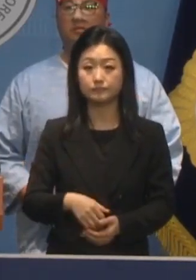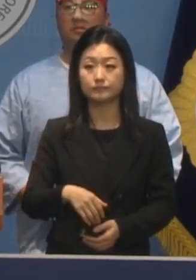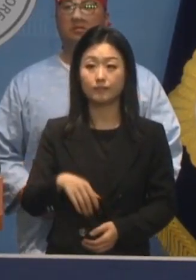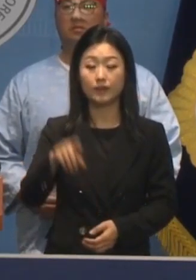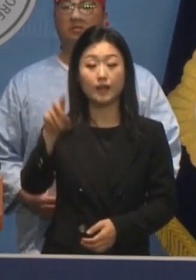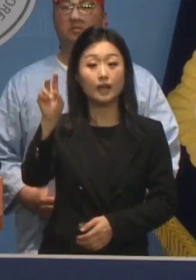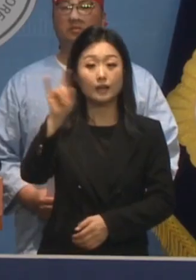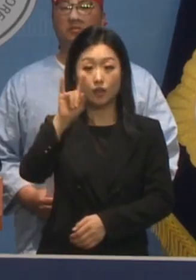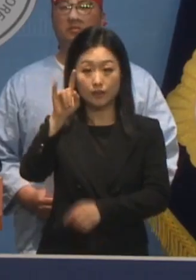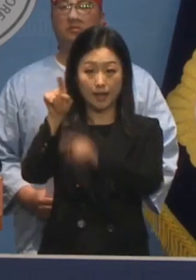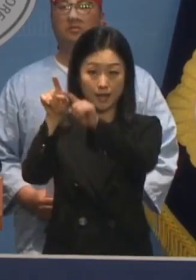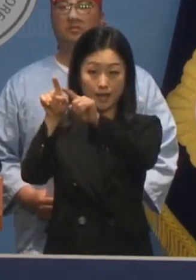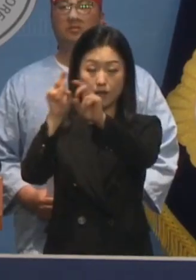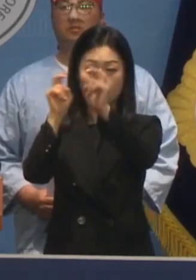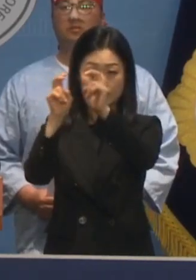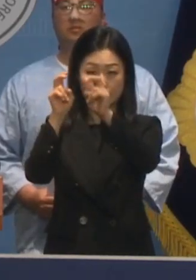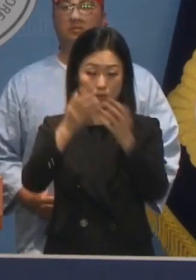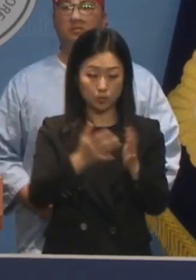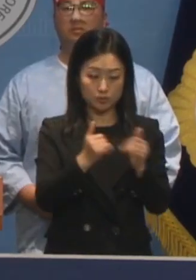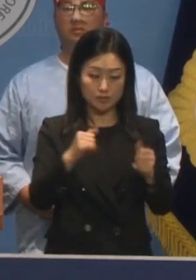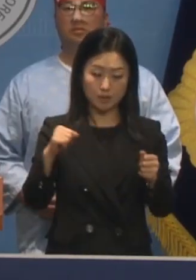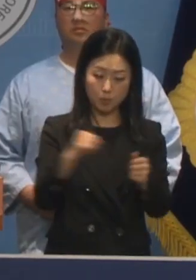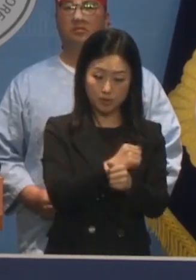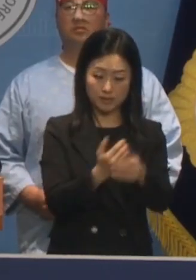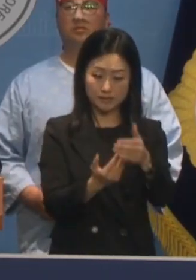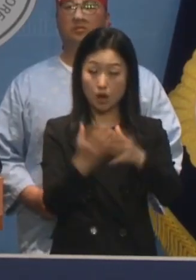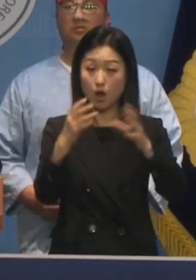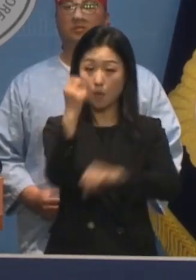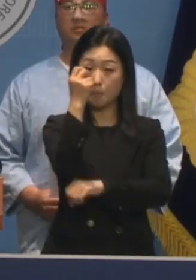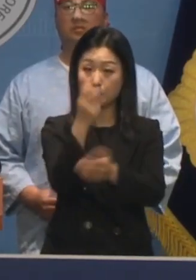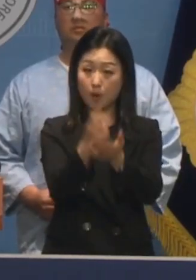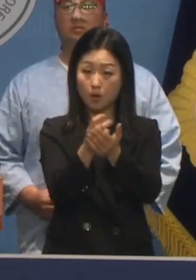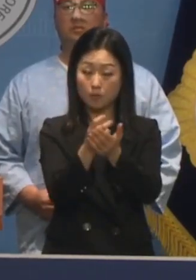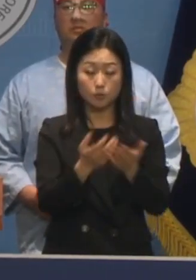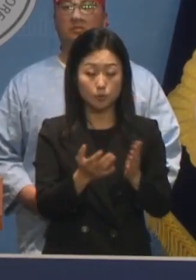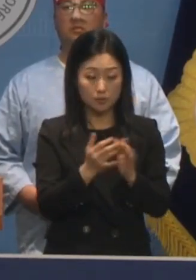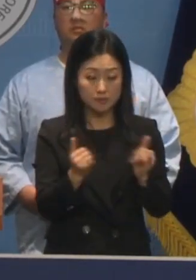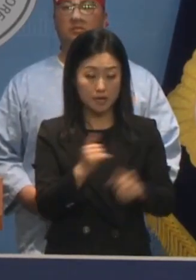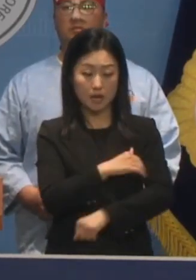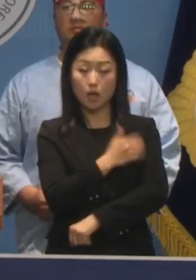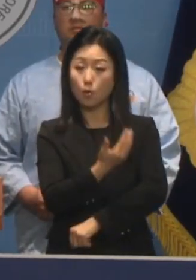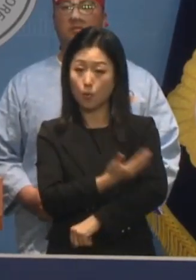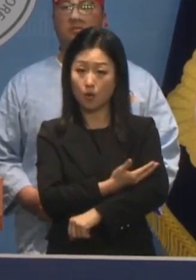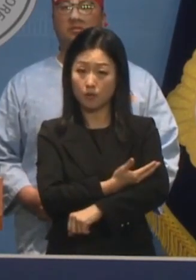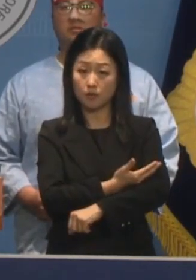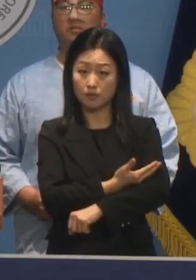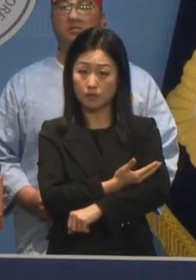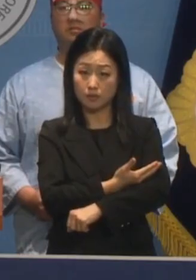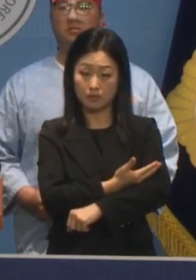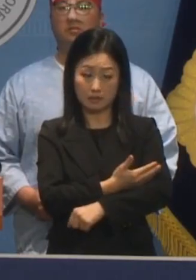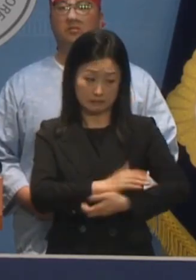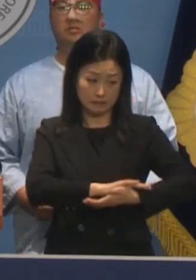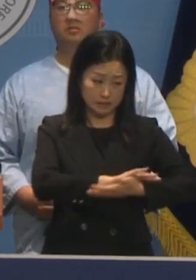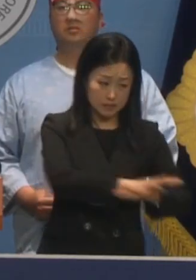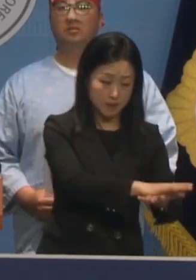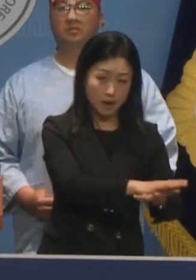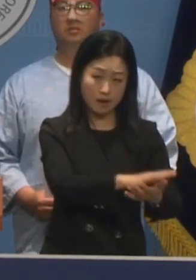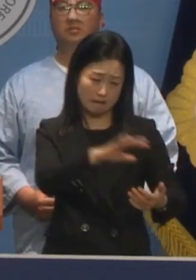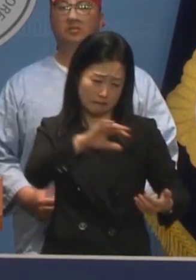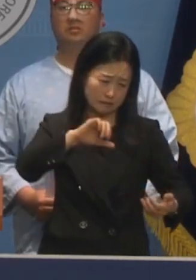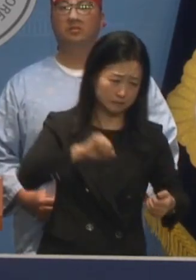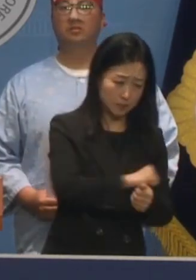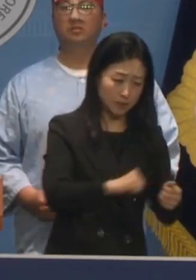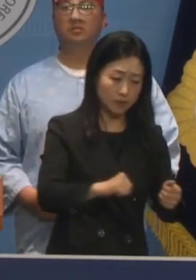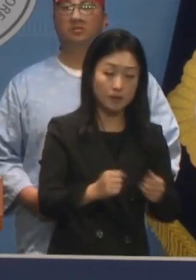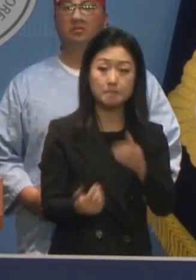현대중공업에서 발생한 노동자 폭행 사건은 헌법이 보장하는 노동자의 정당한 권리를 폭력으로 짓밟는 심각한 노동